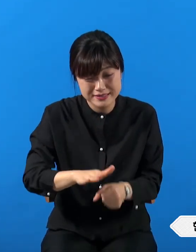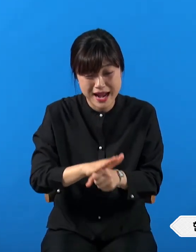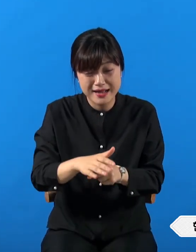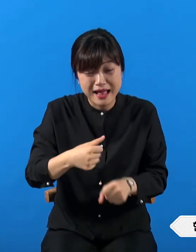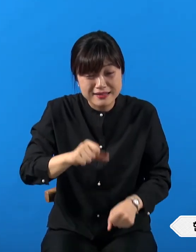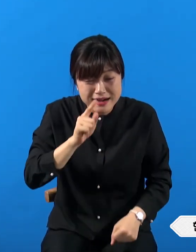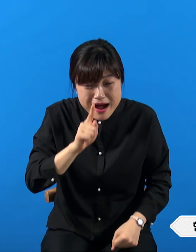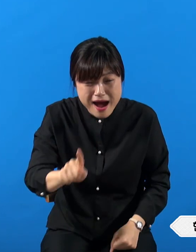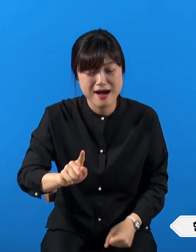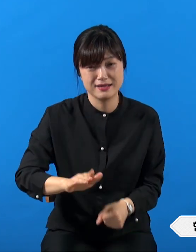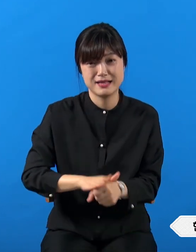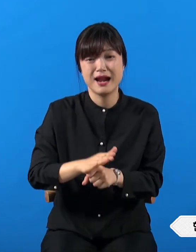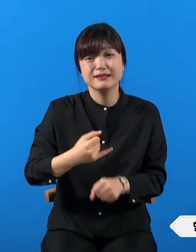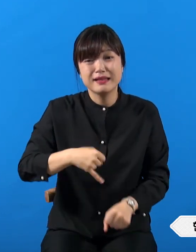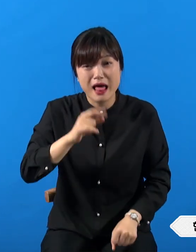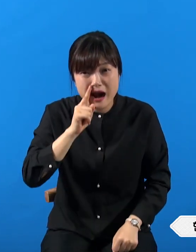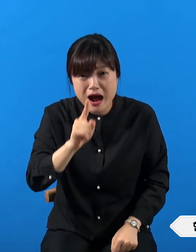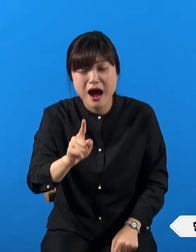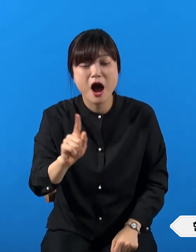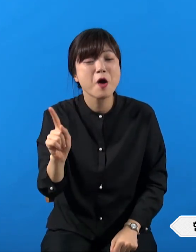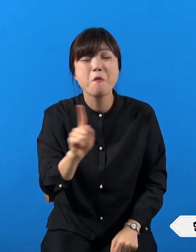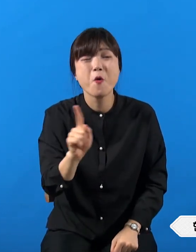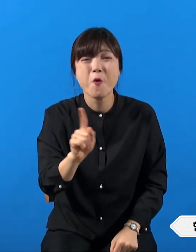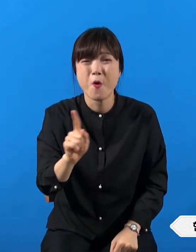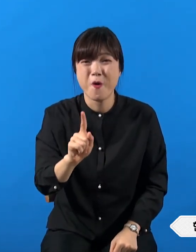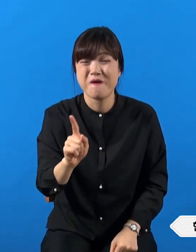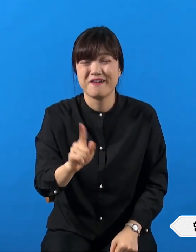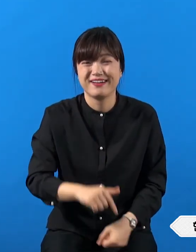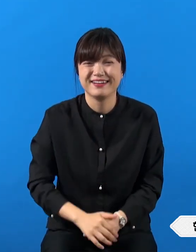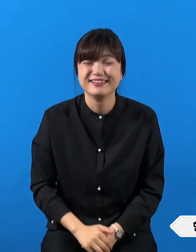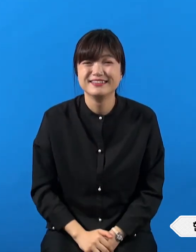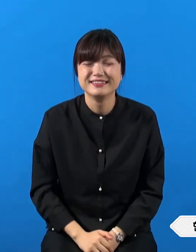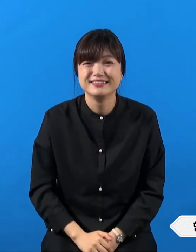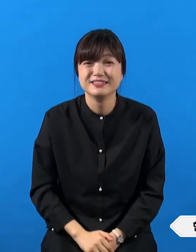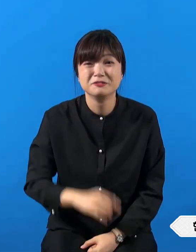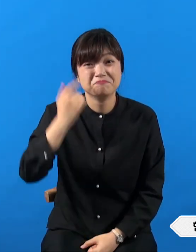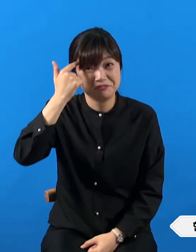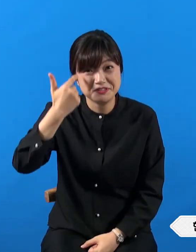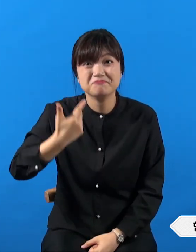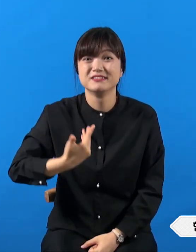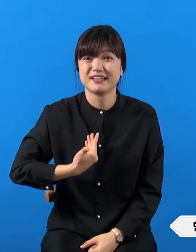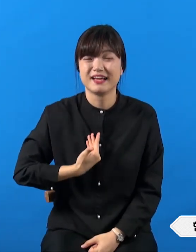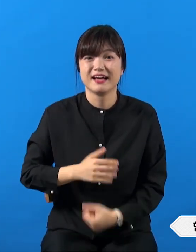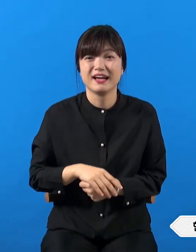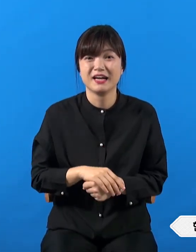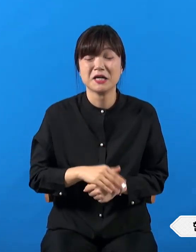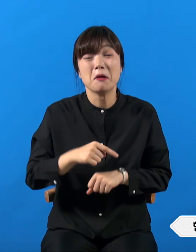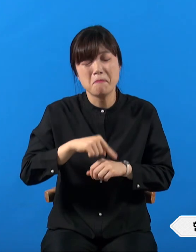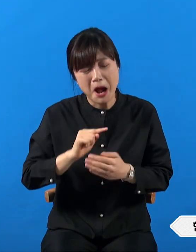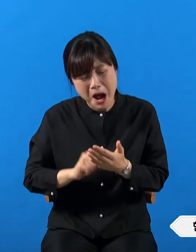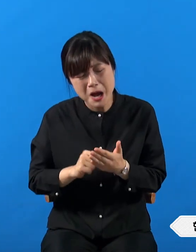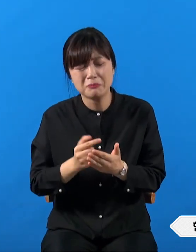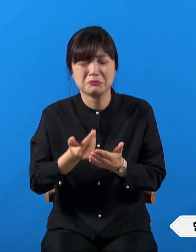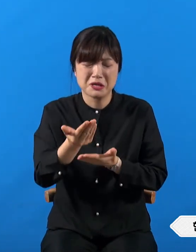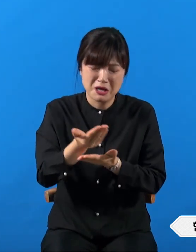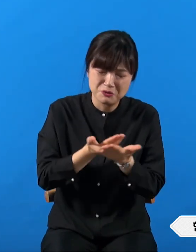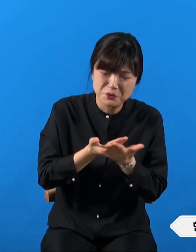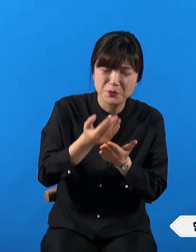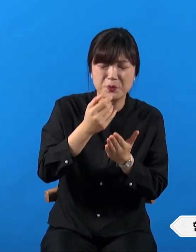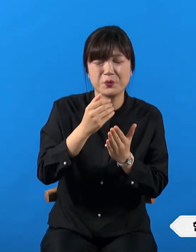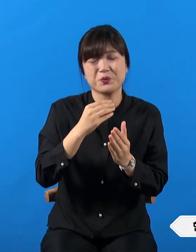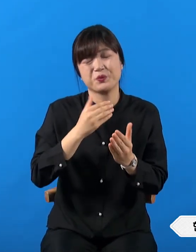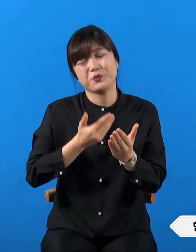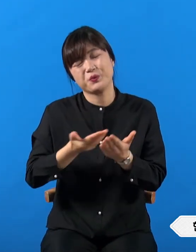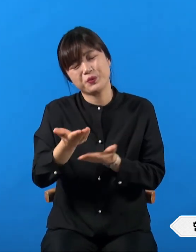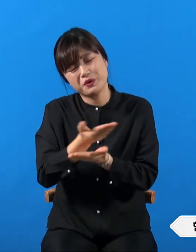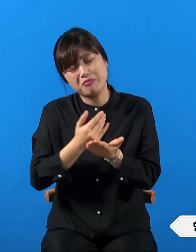아들아, 사랑하는 내 딸아, 하나님 다가오십니다. 그러면 마음을 나누고 교제하는